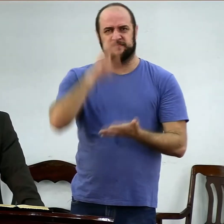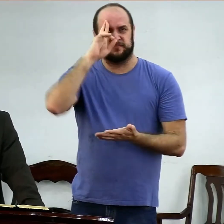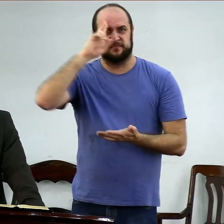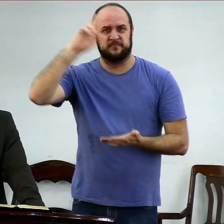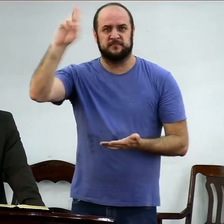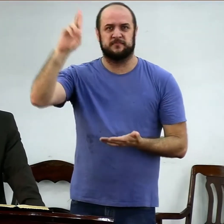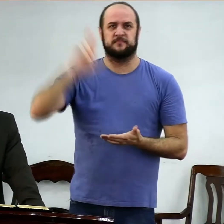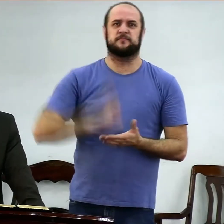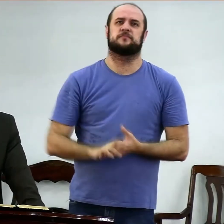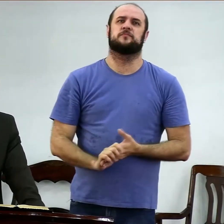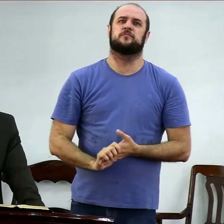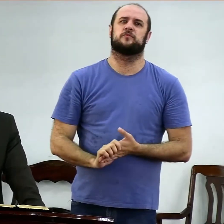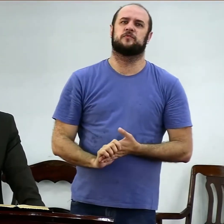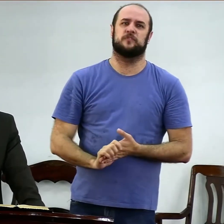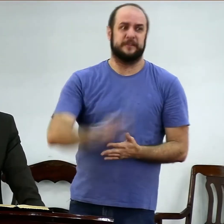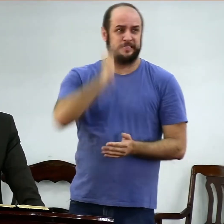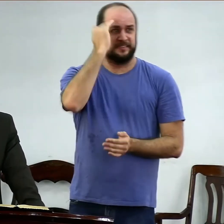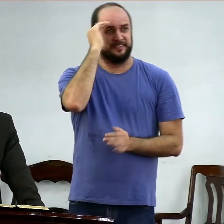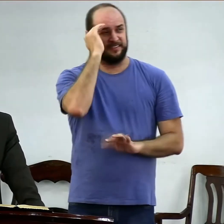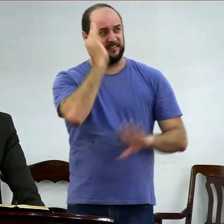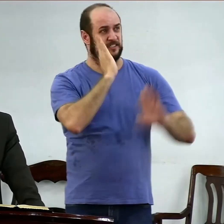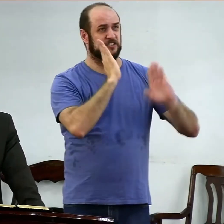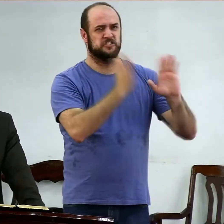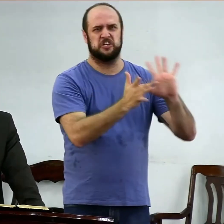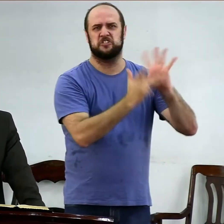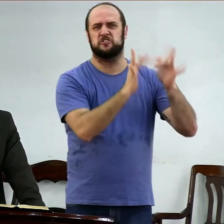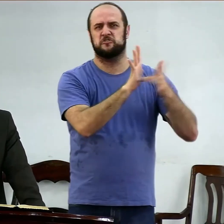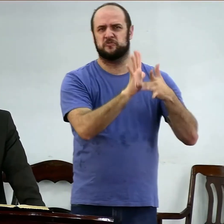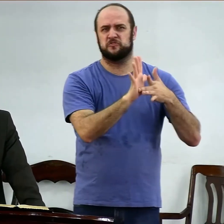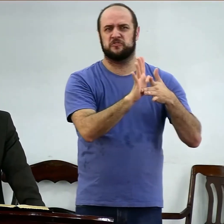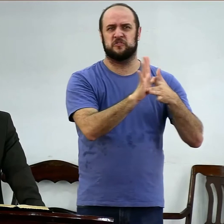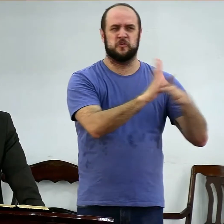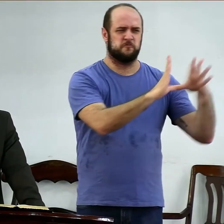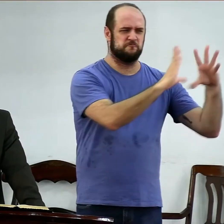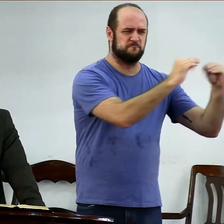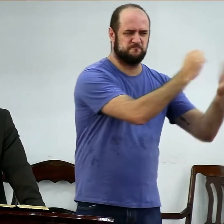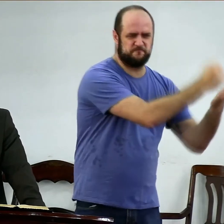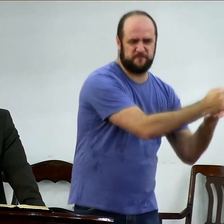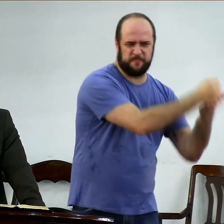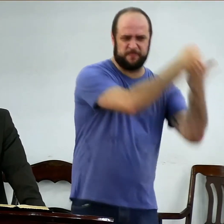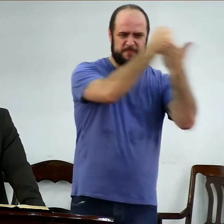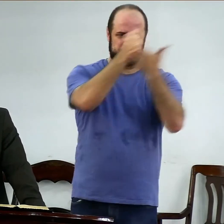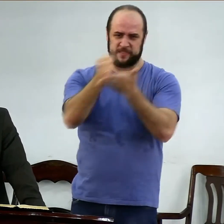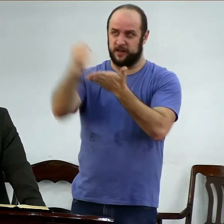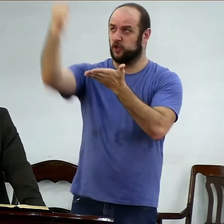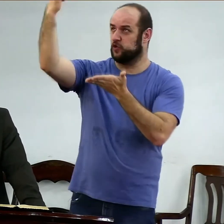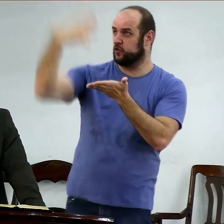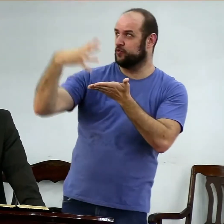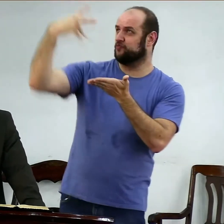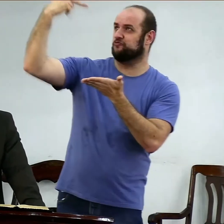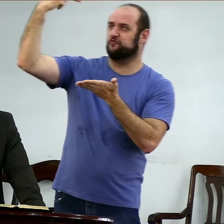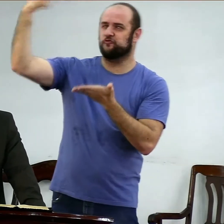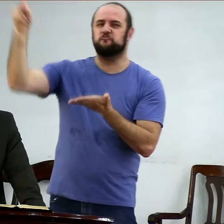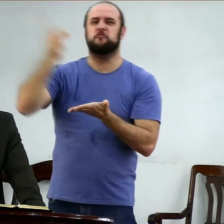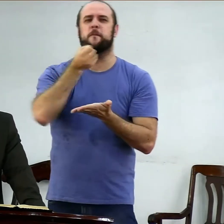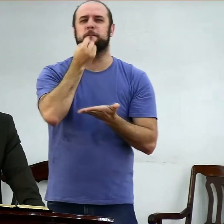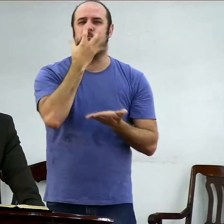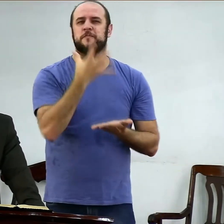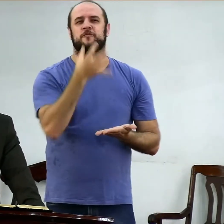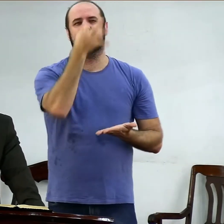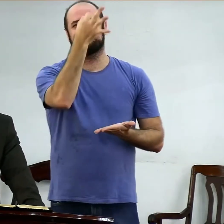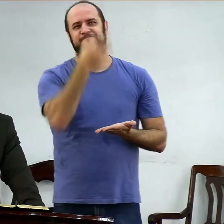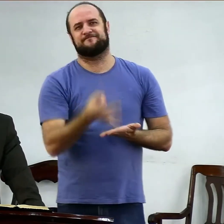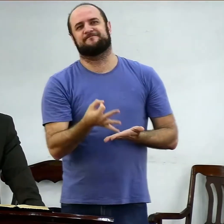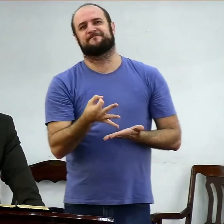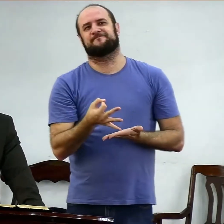te tirado da escuridão, das trevas, da escravidão do pecado e te transportado para a maravilhosa